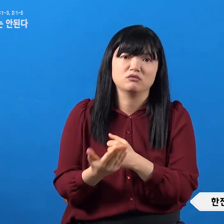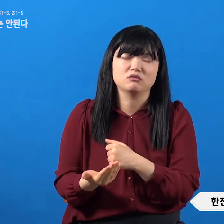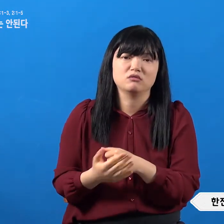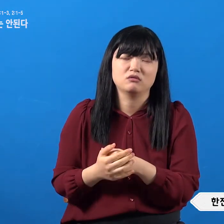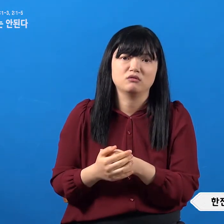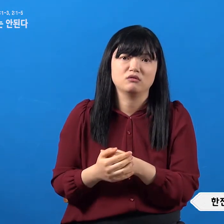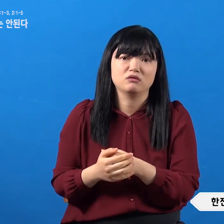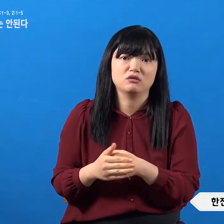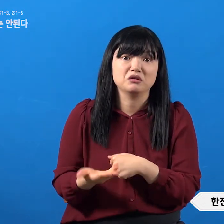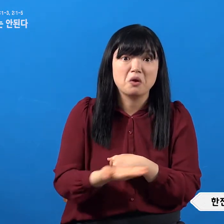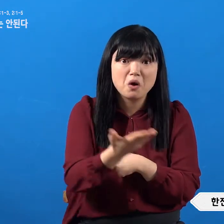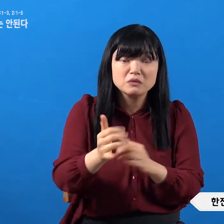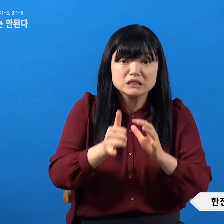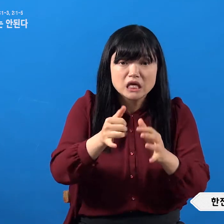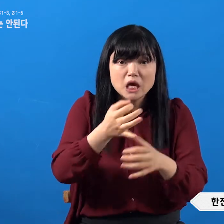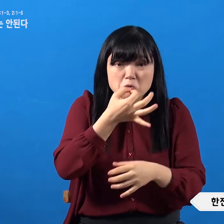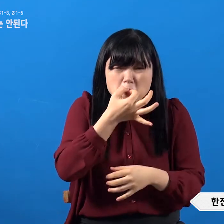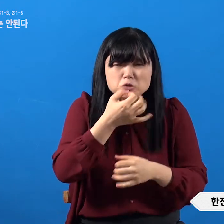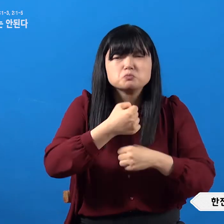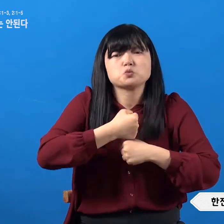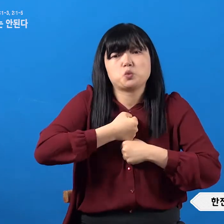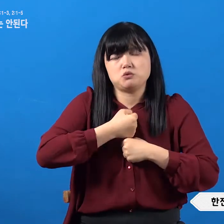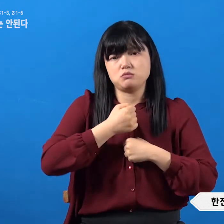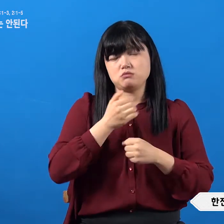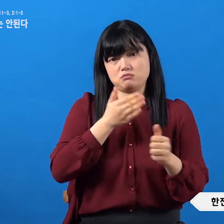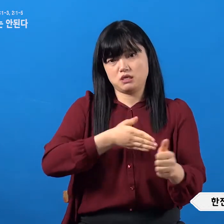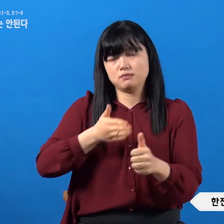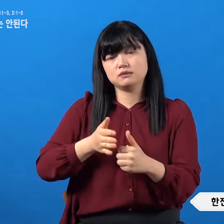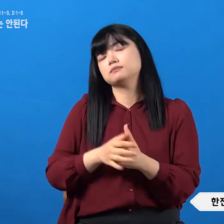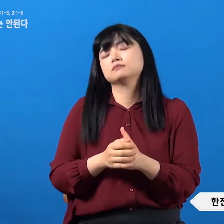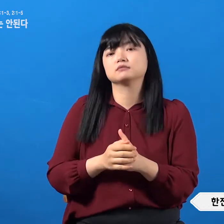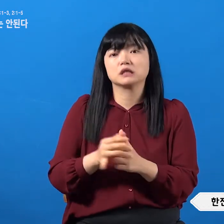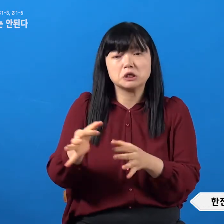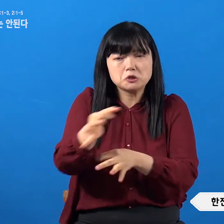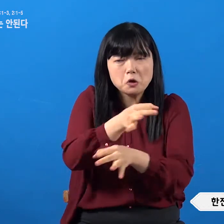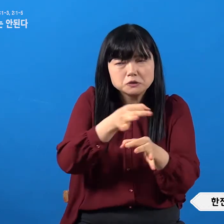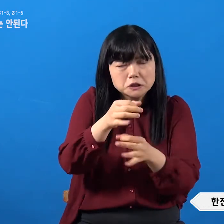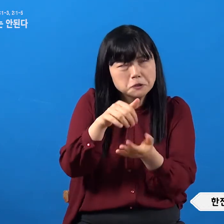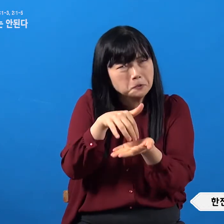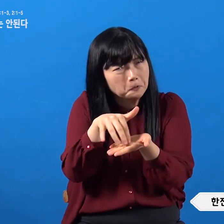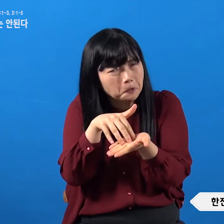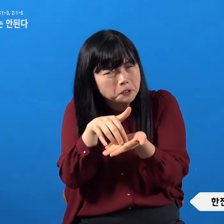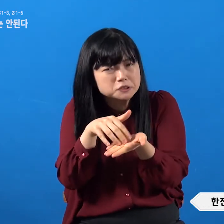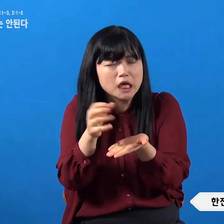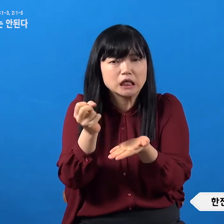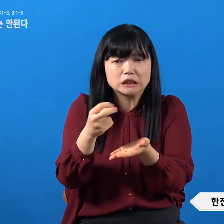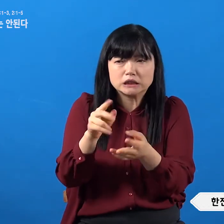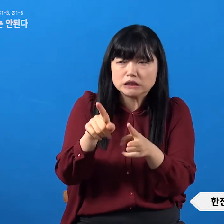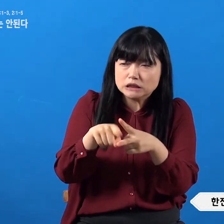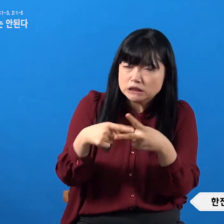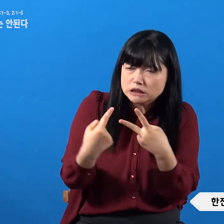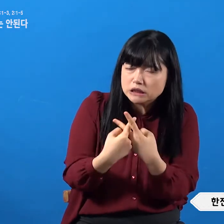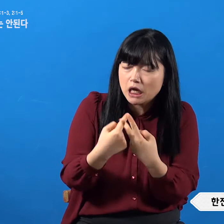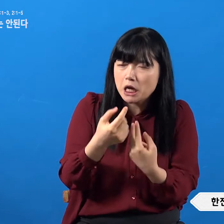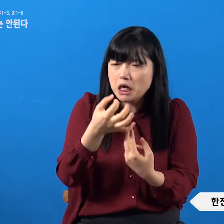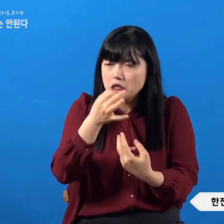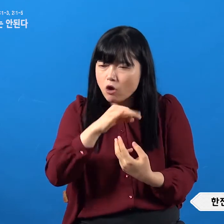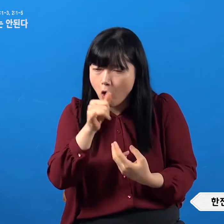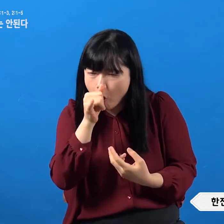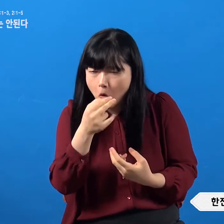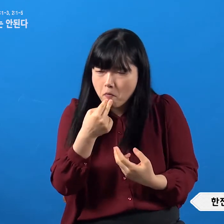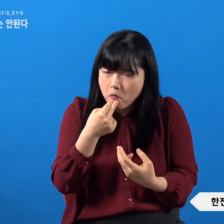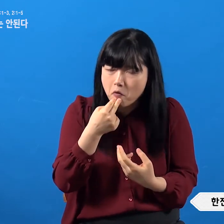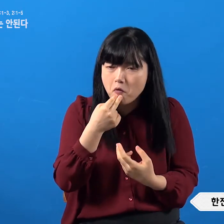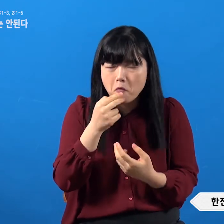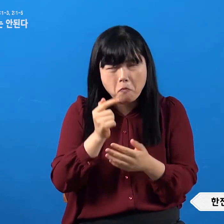여러분, 우리도 세상 욕심을 조심해야 됩니다. 경제적인 계산, 이해 득실, 그런